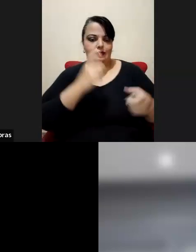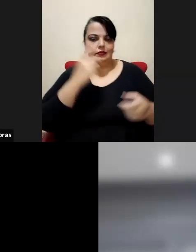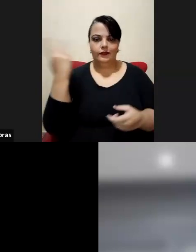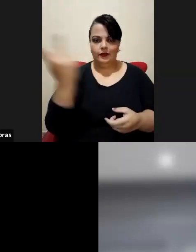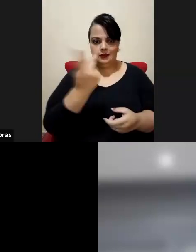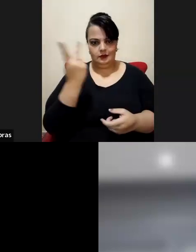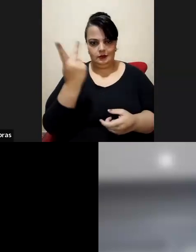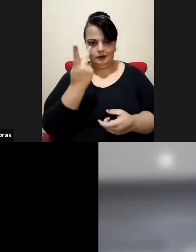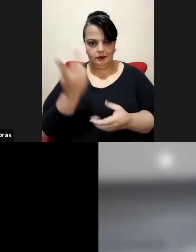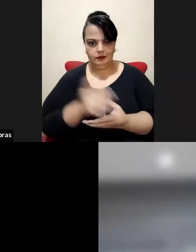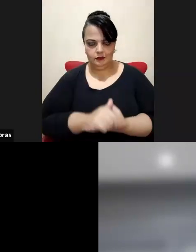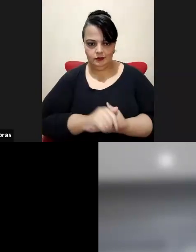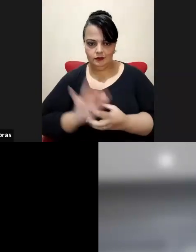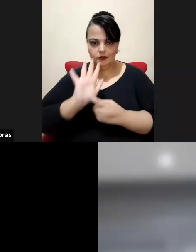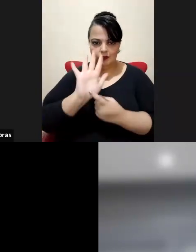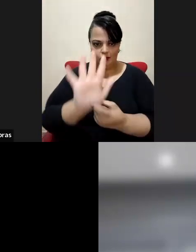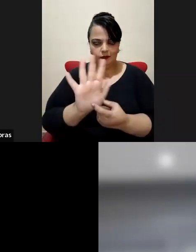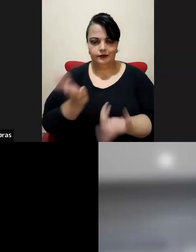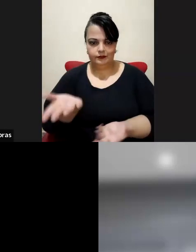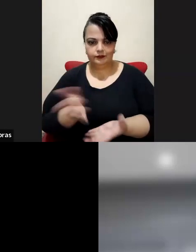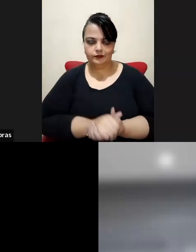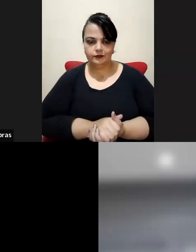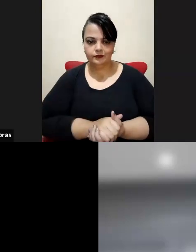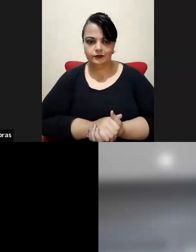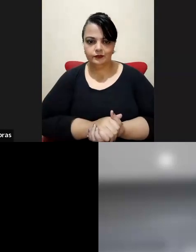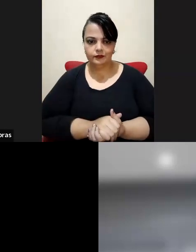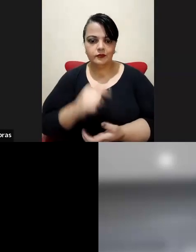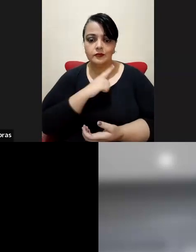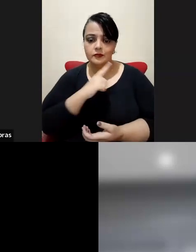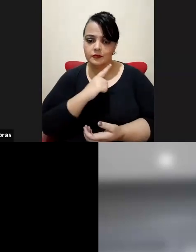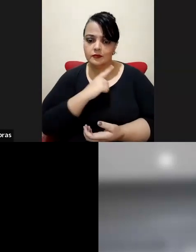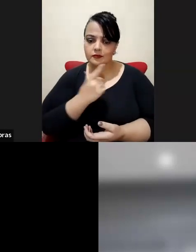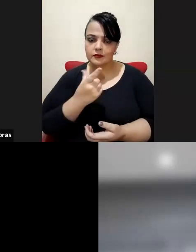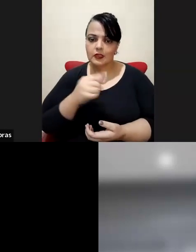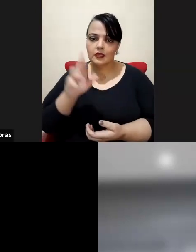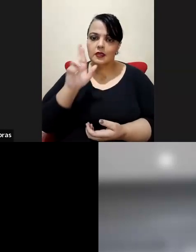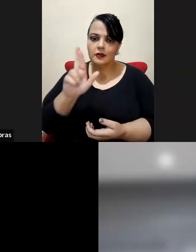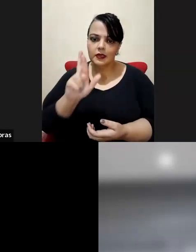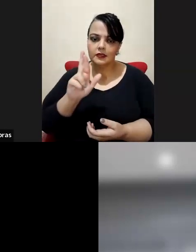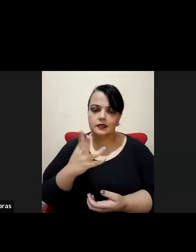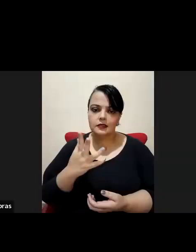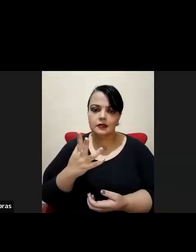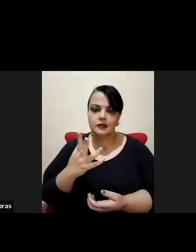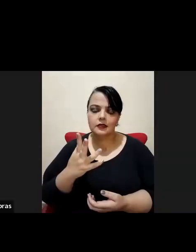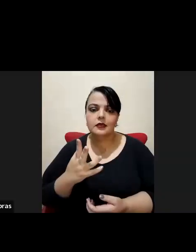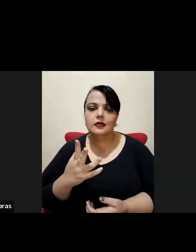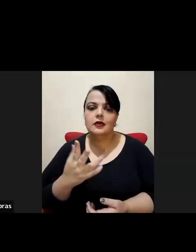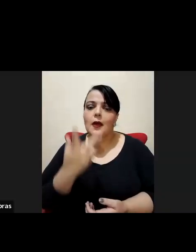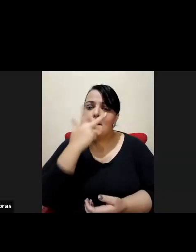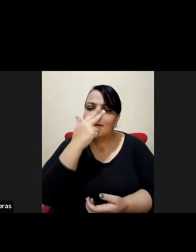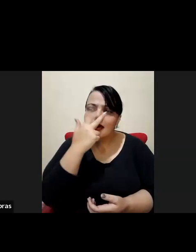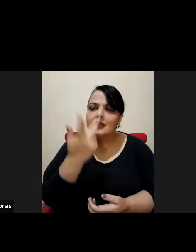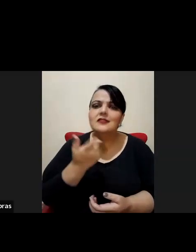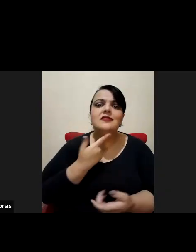ser validado, né? E isso representa para a gente, né, essa busca incessante